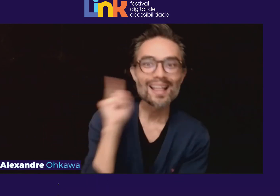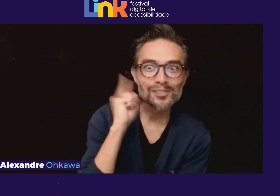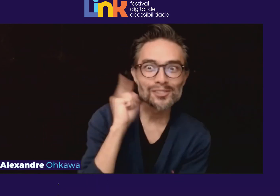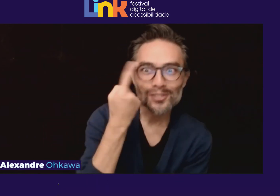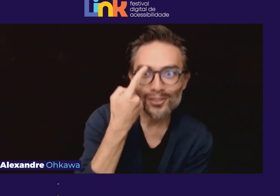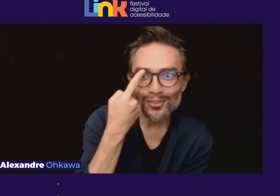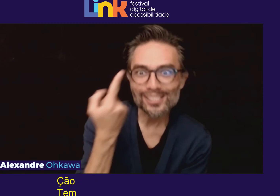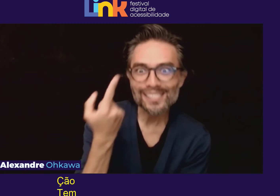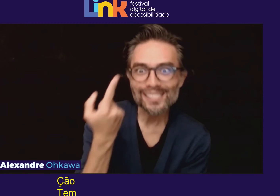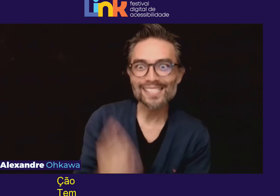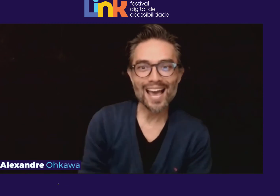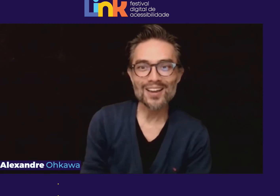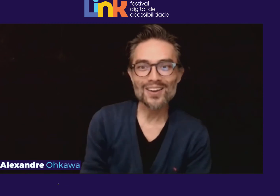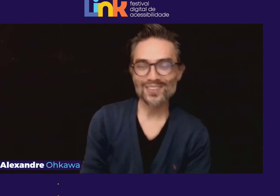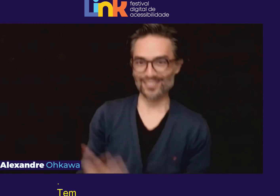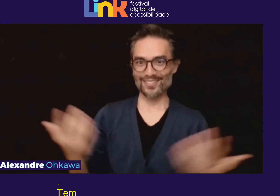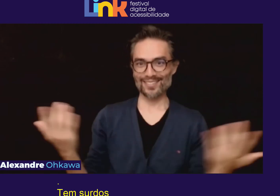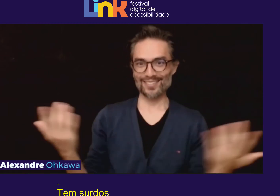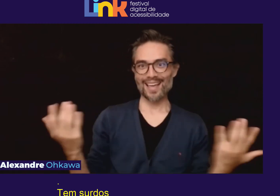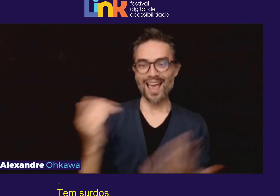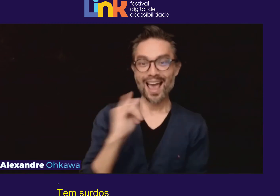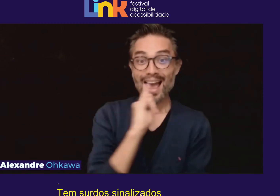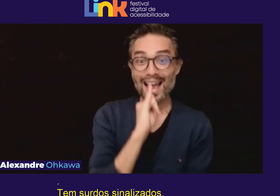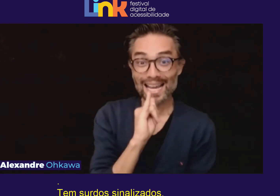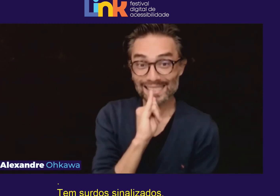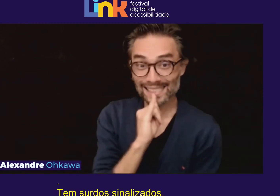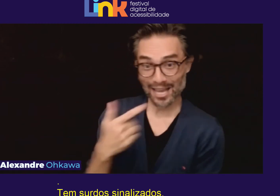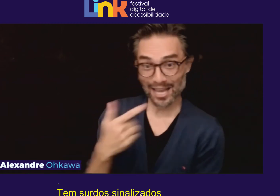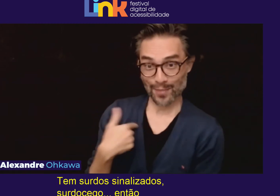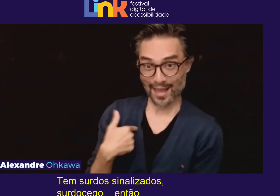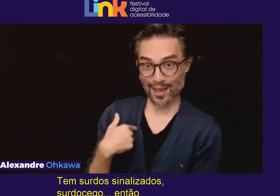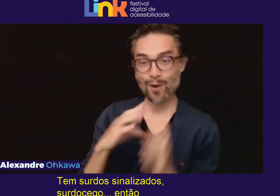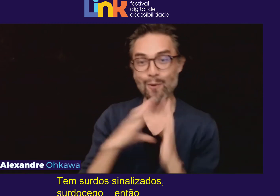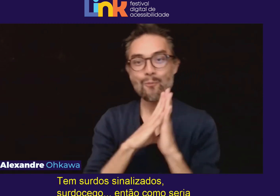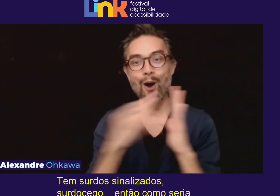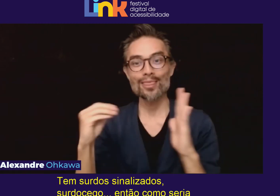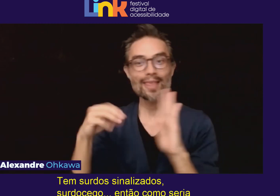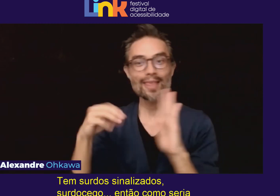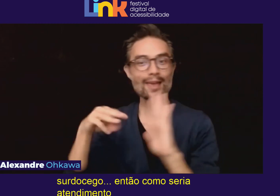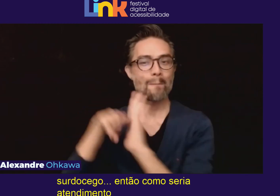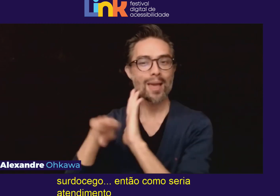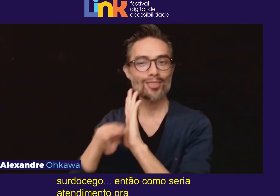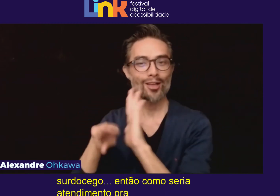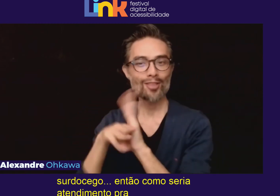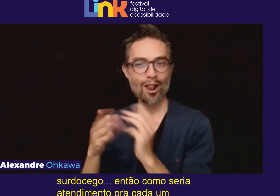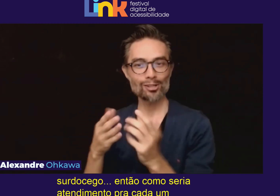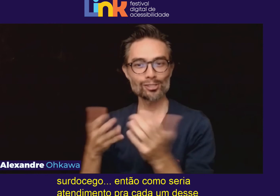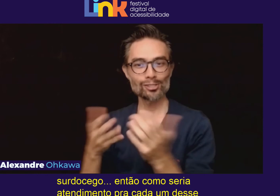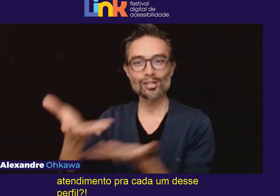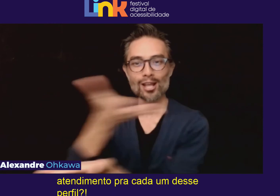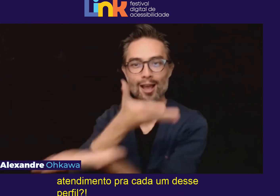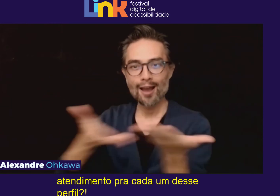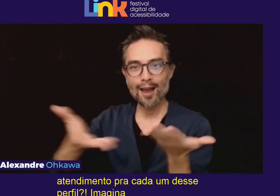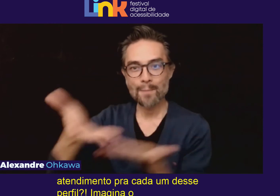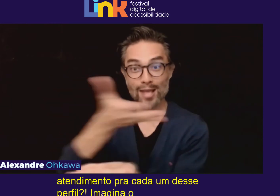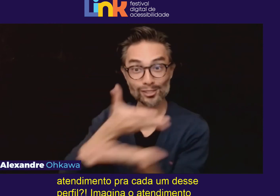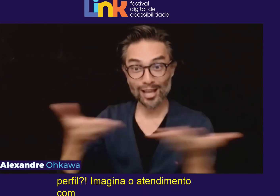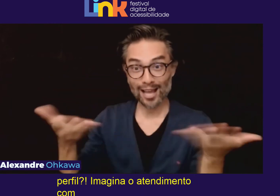como seria o atendimento para cada um desse perfil? Imagina um atendimento com surdo cego. Então, eu vou, por exemplo, né, falar de